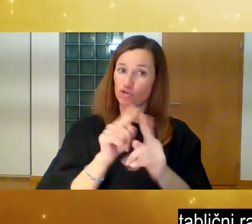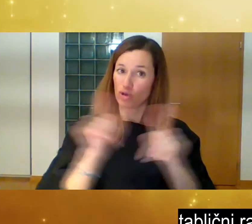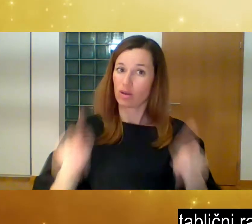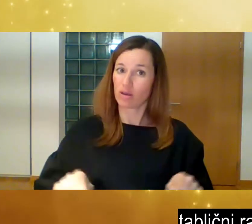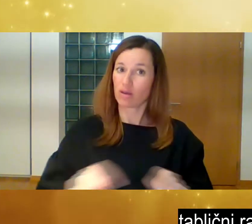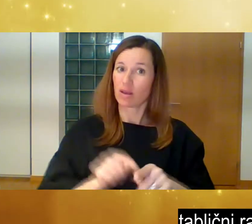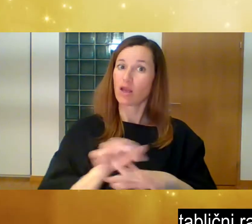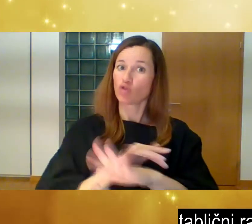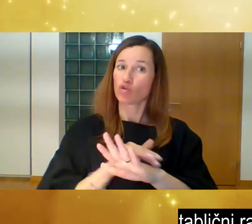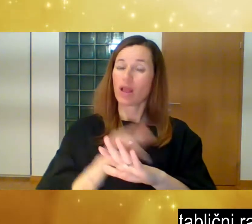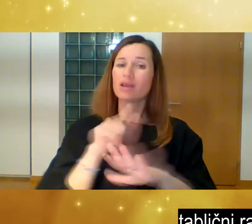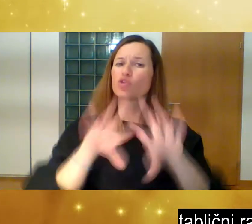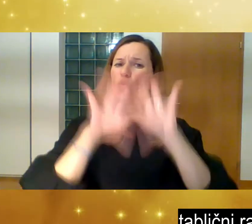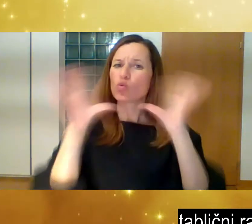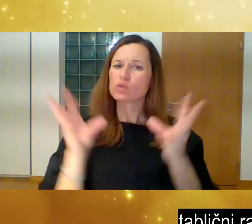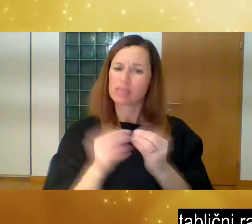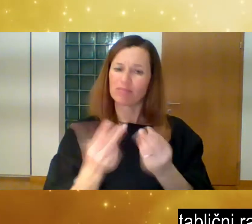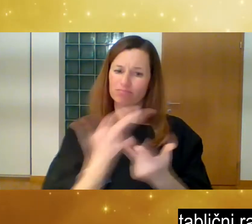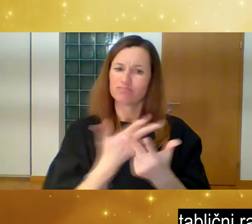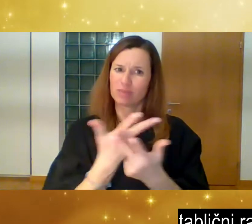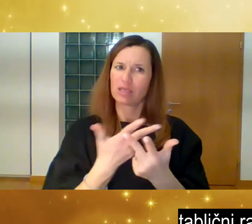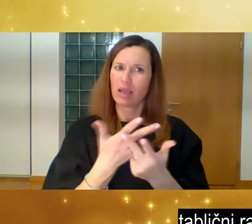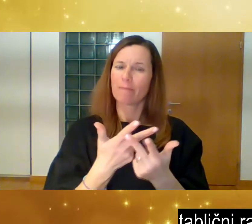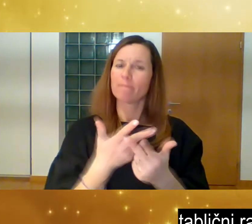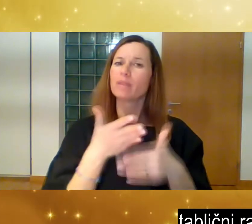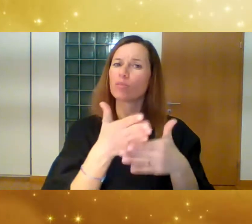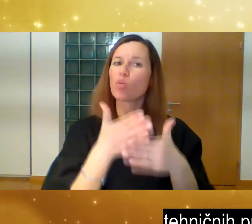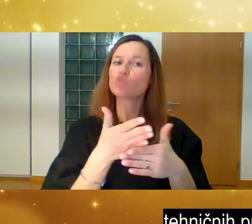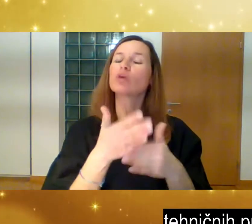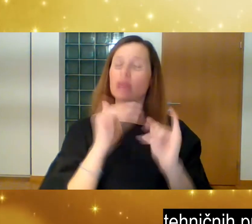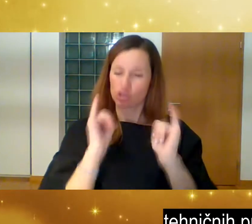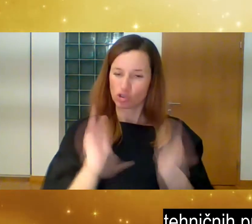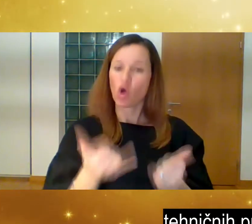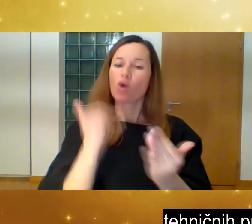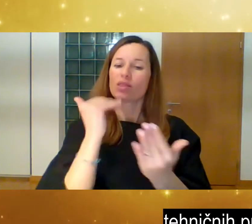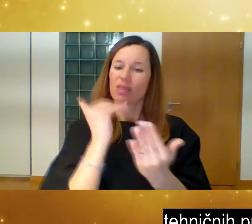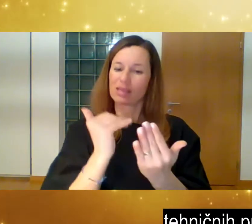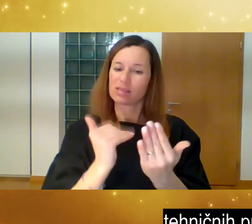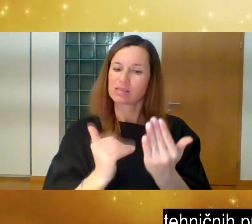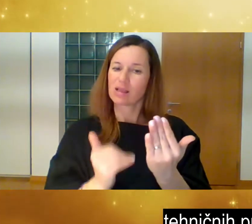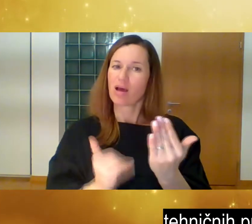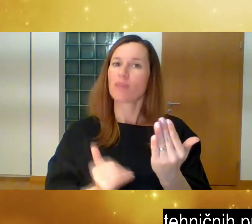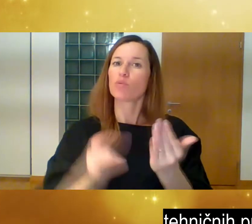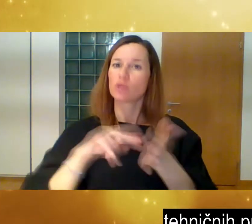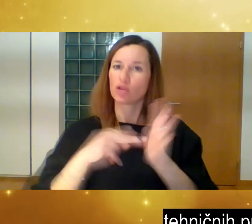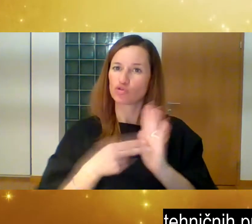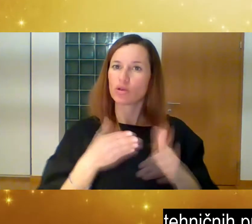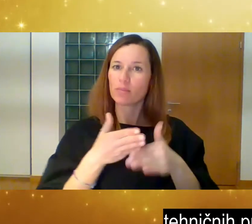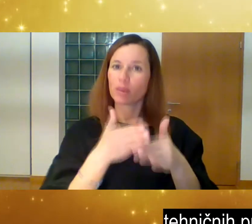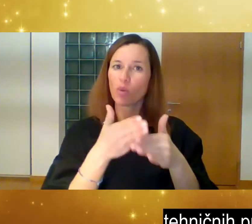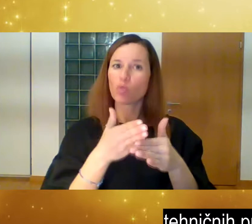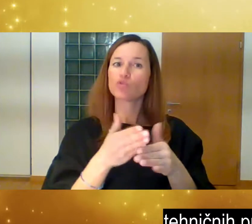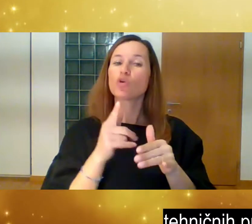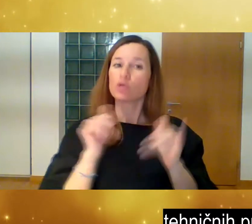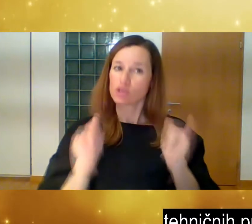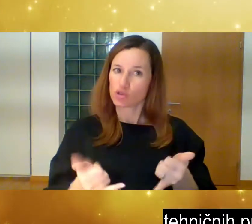so vsi te 3 pripomočki so na listi tehničnih pripomočkov in so